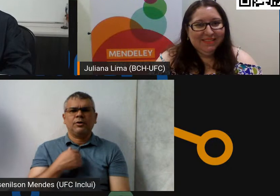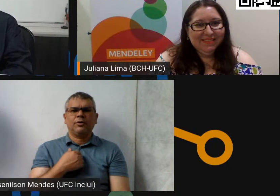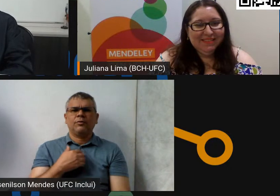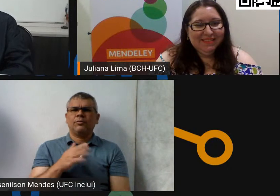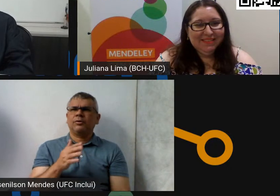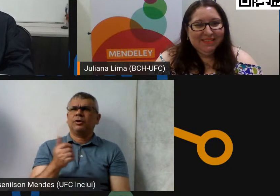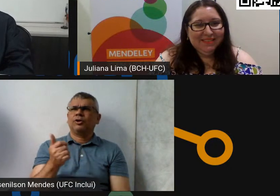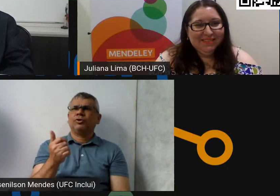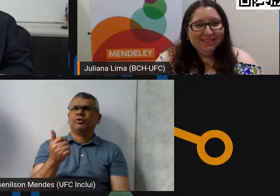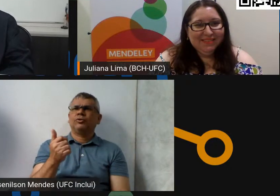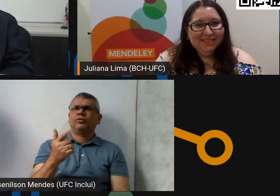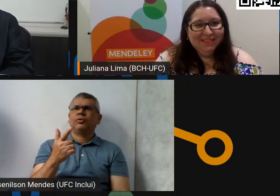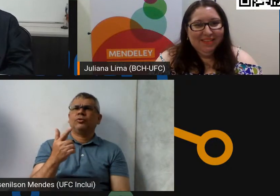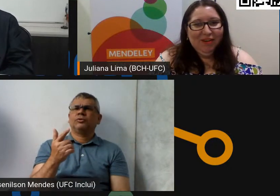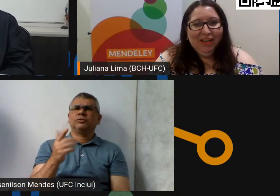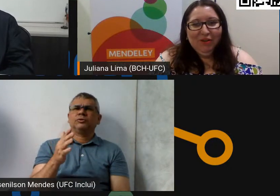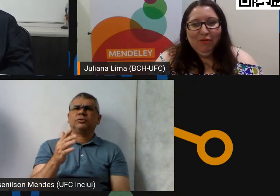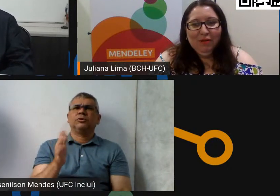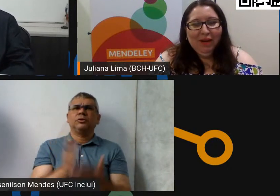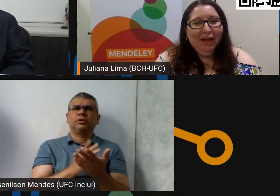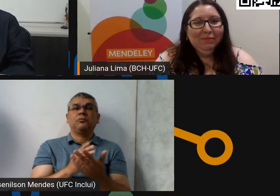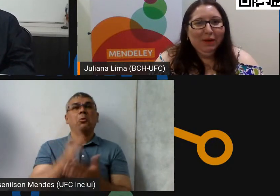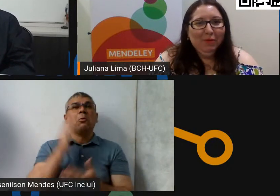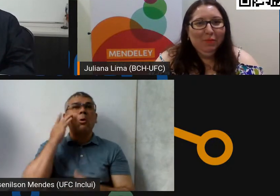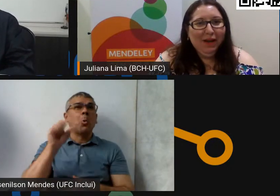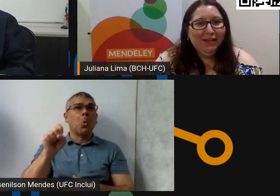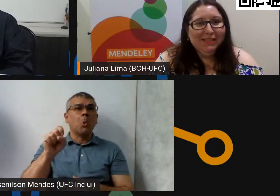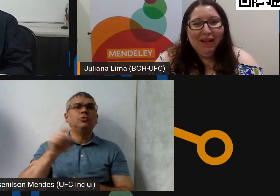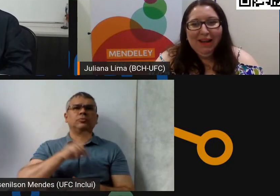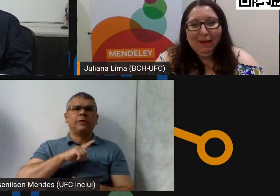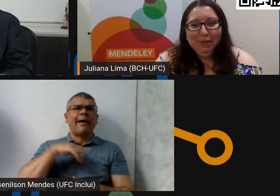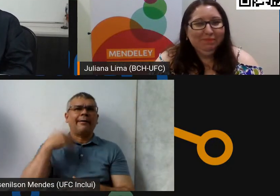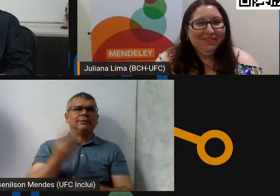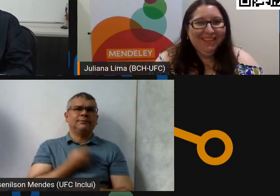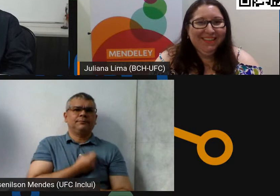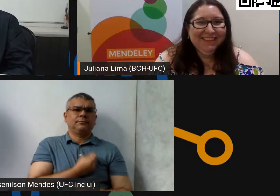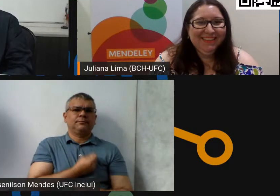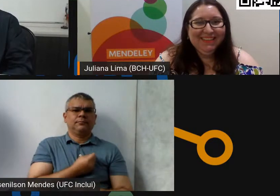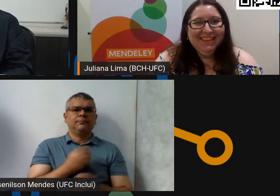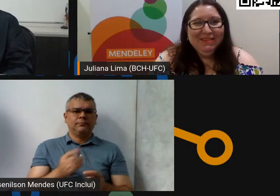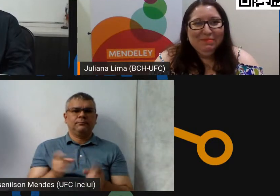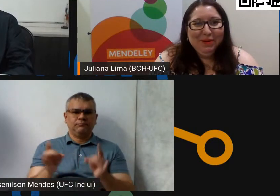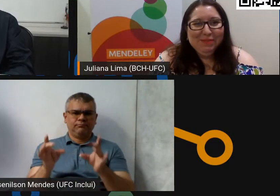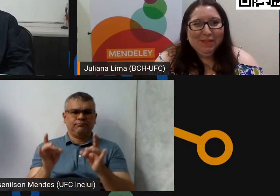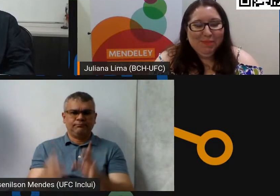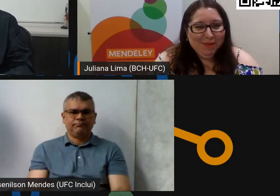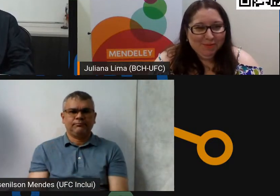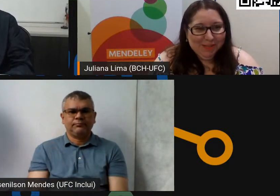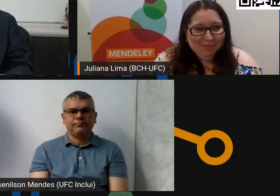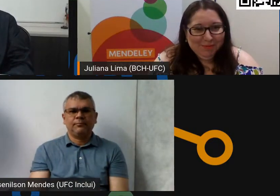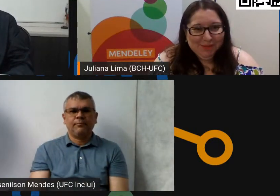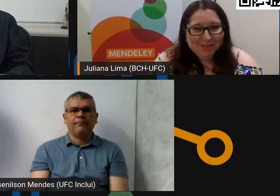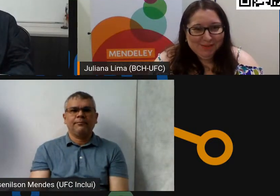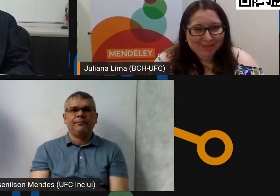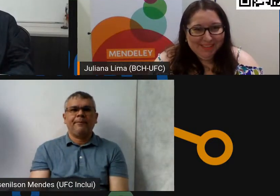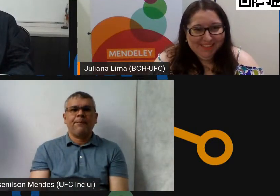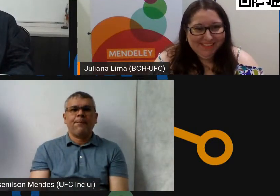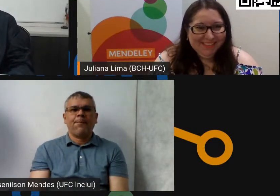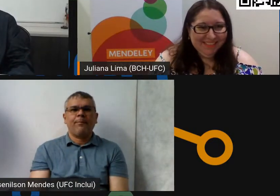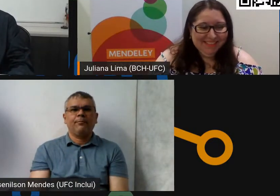ainda disponíveis. Olha aí, corram lá para comprar. Se não, acaba. Próximo experimento. E